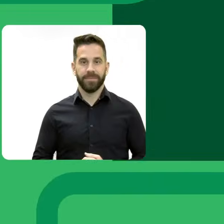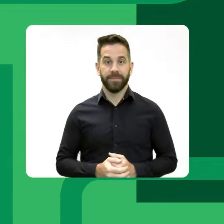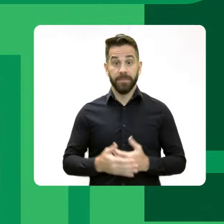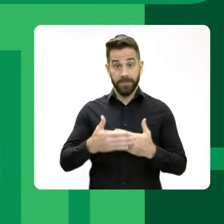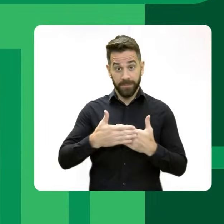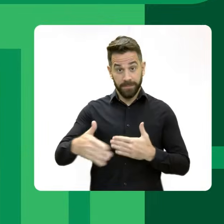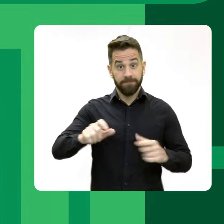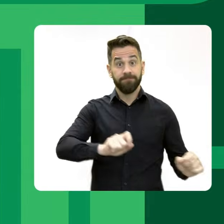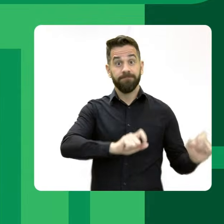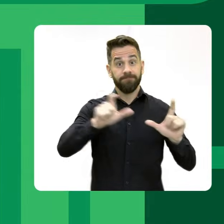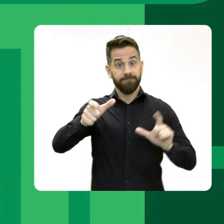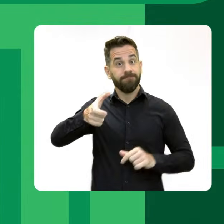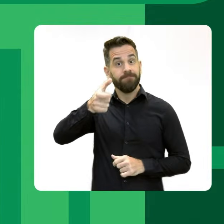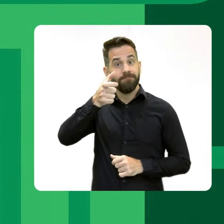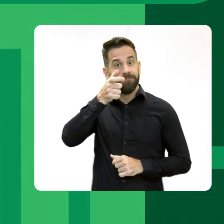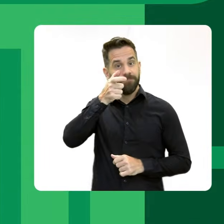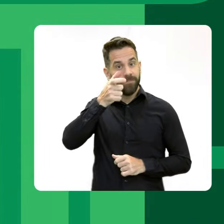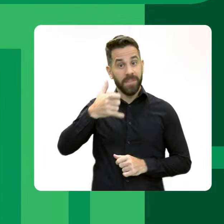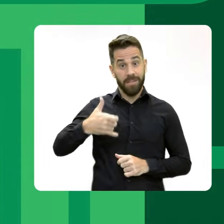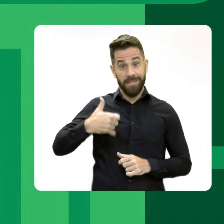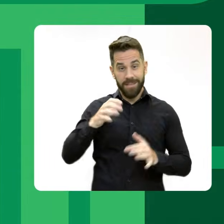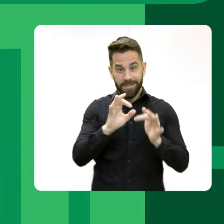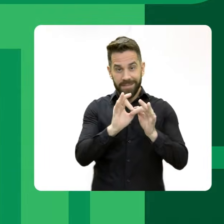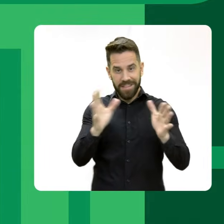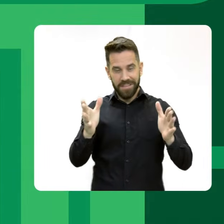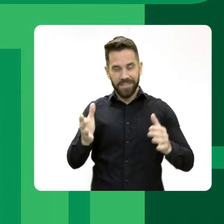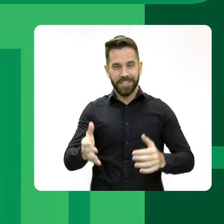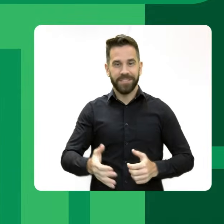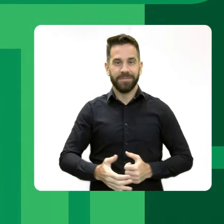este programa é livre para todos os públicos.